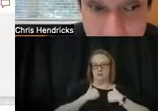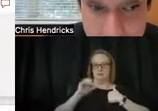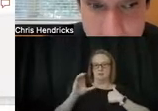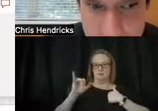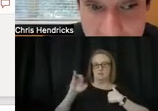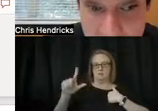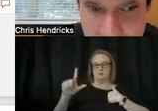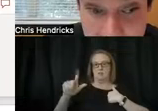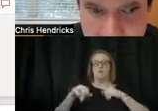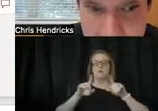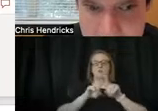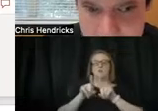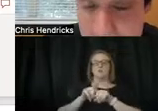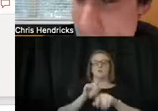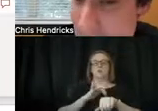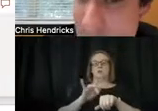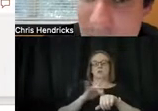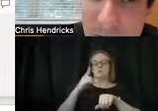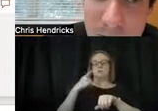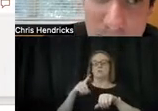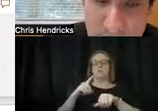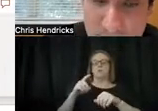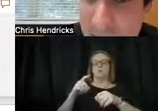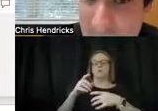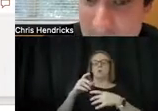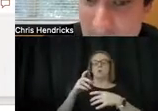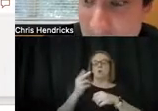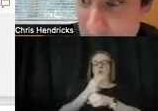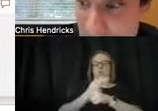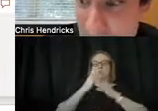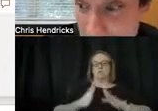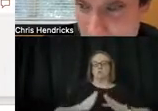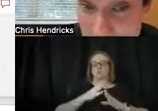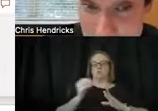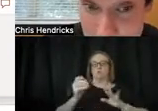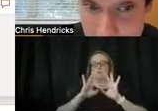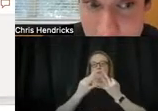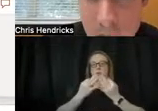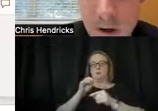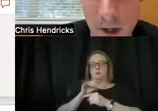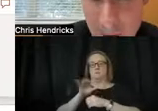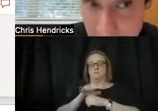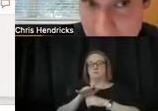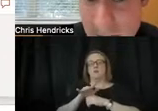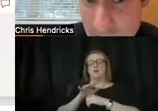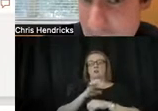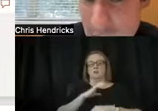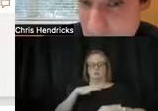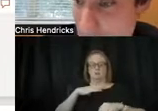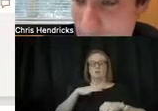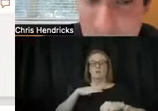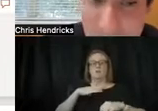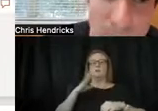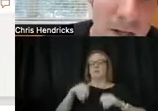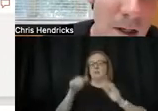membresía en el comité del centro de vida independiente y también puestos como asesor en el consejo